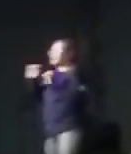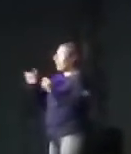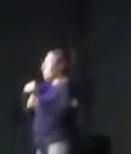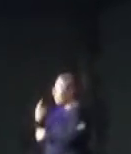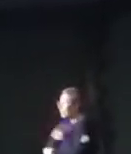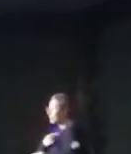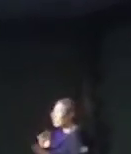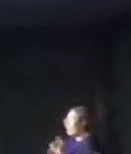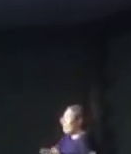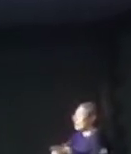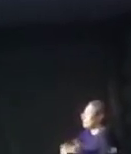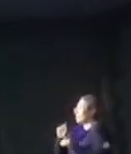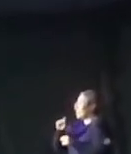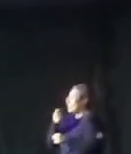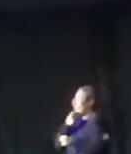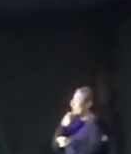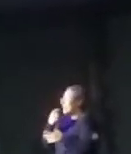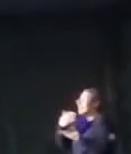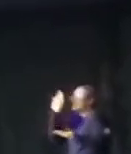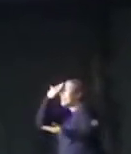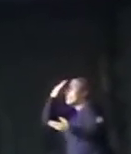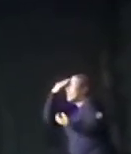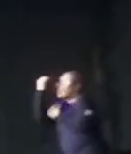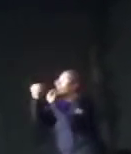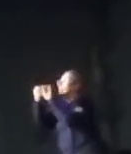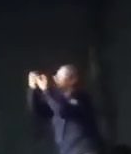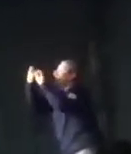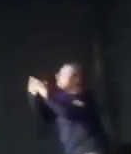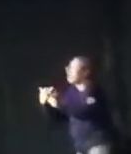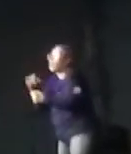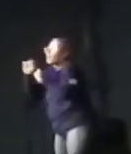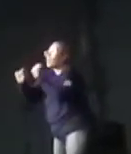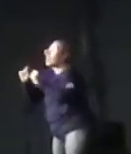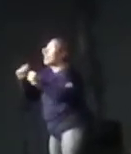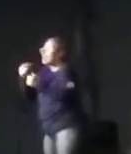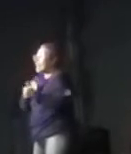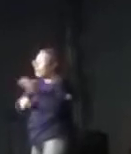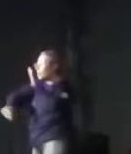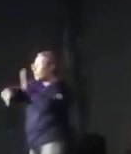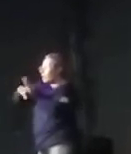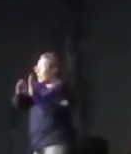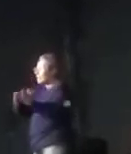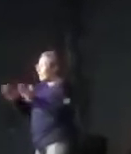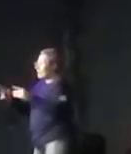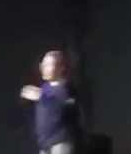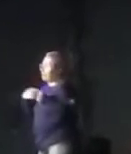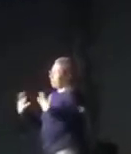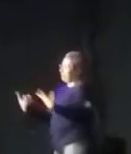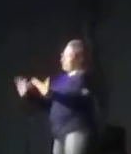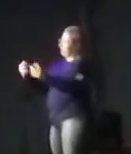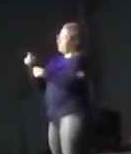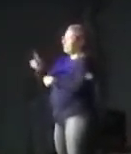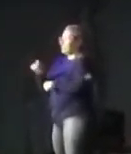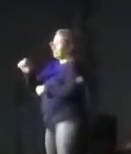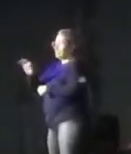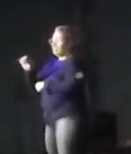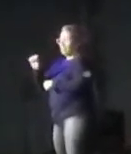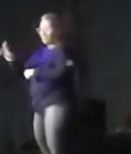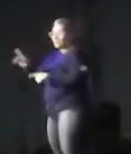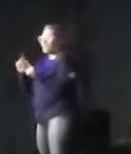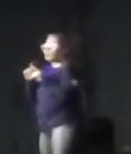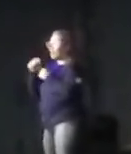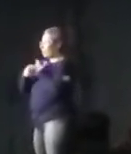Não traduzido em inglês, entendeu o que era um criminoso em série. Mas o Dexter é um trabalho magnífico e tem autor,